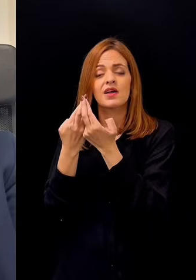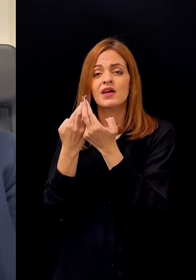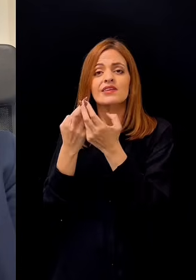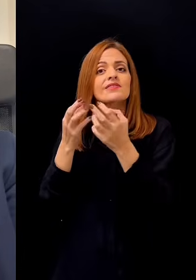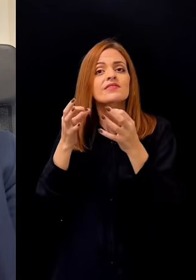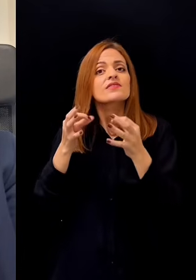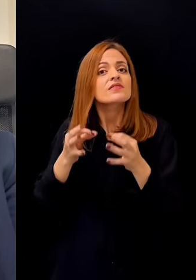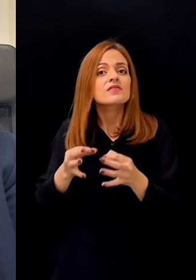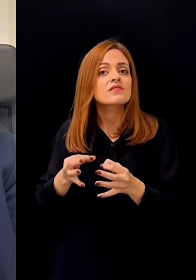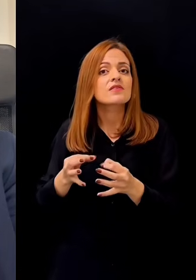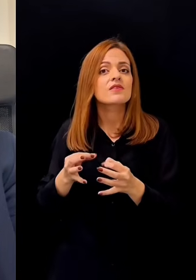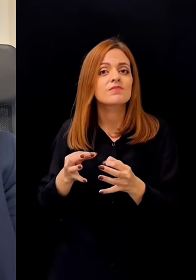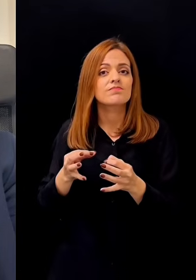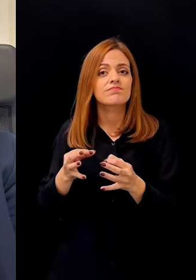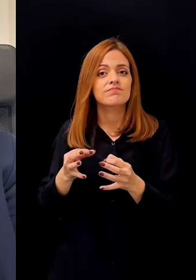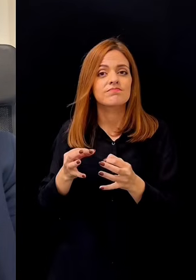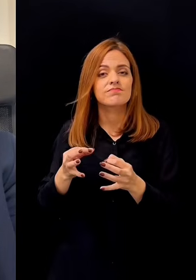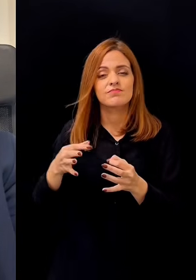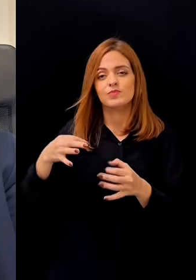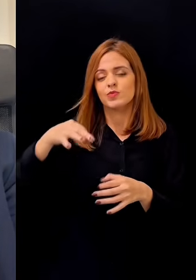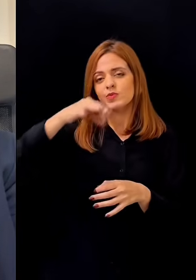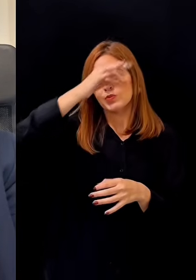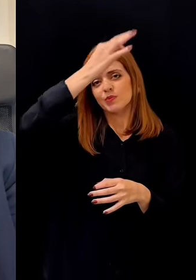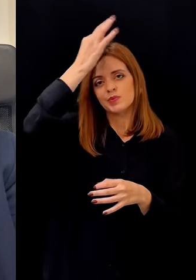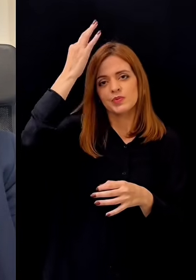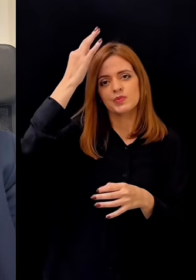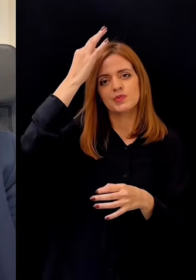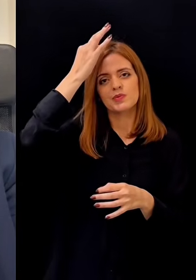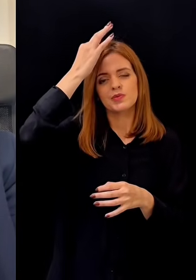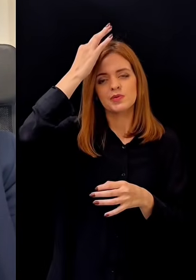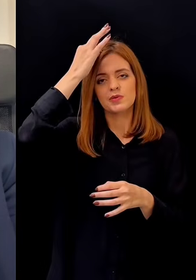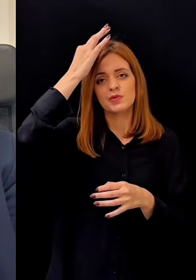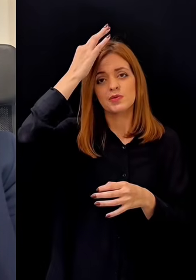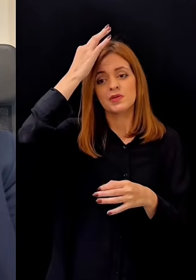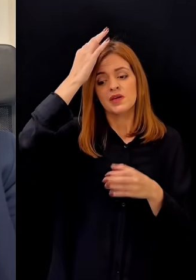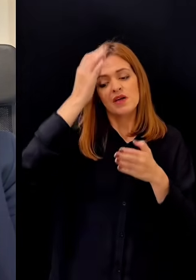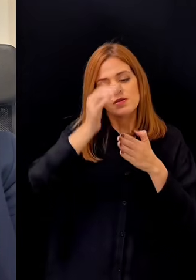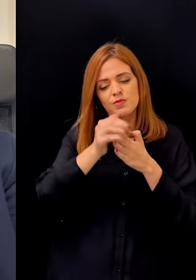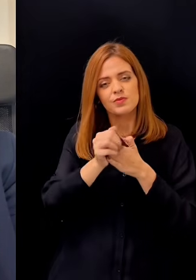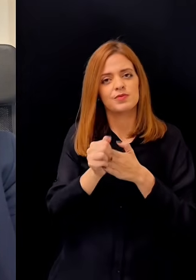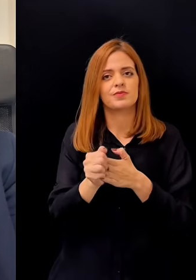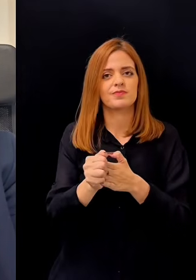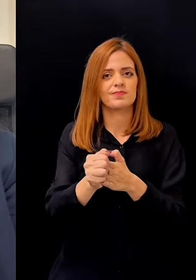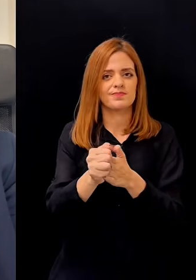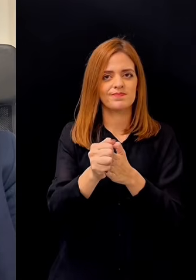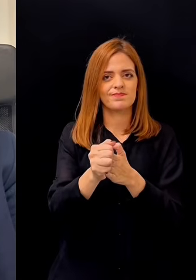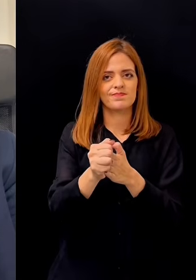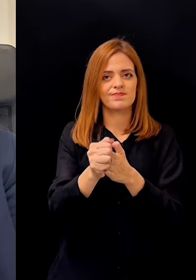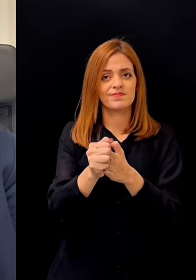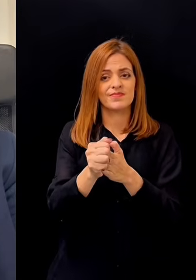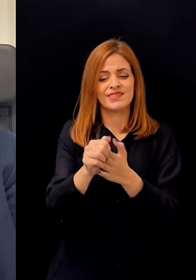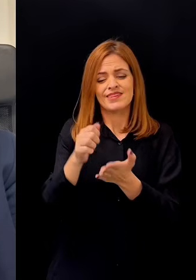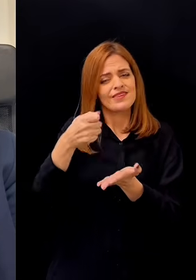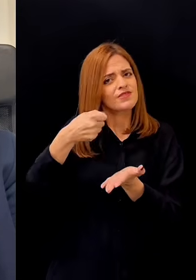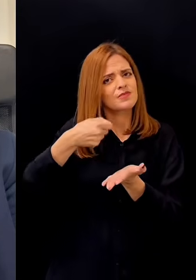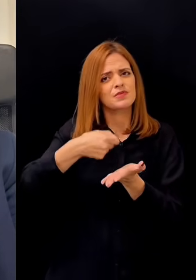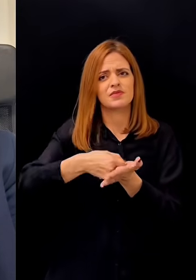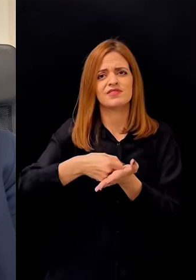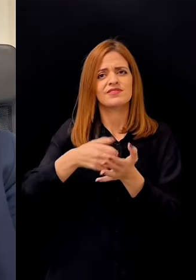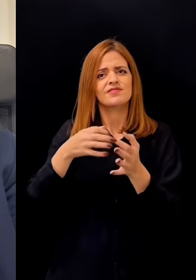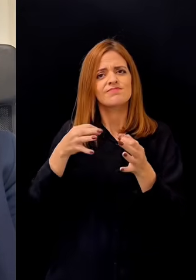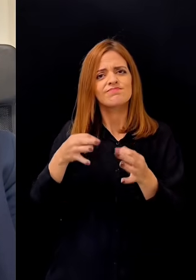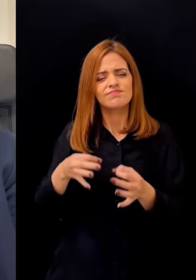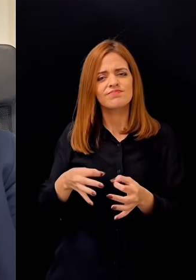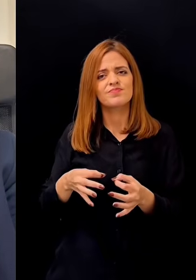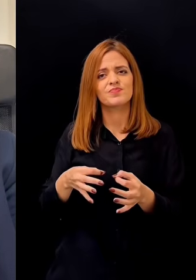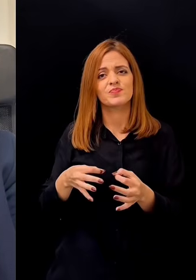obrigatoriamente o Espírito Santo tem que conduzi-la para que ela